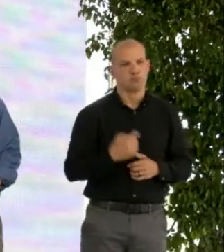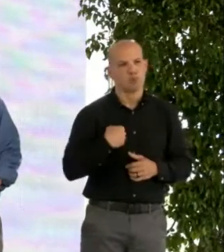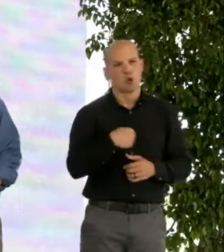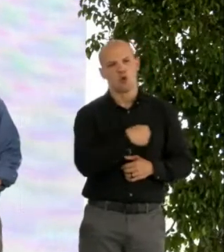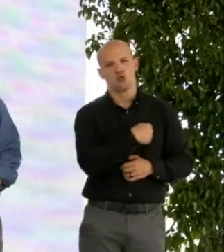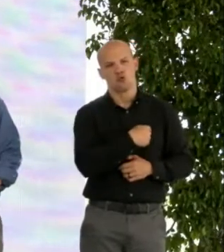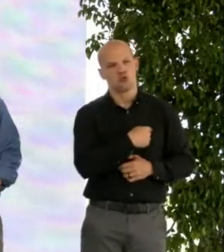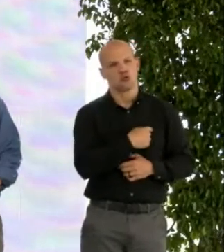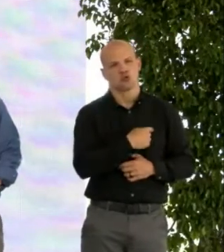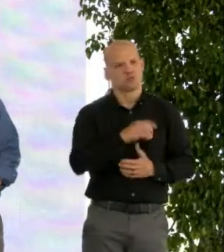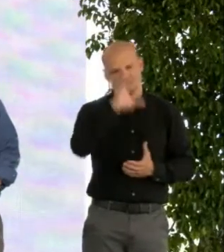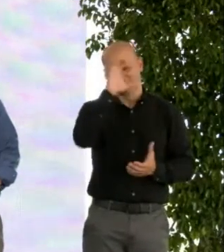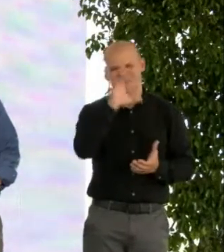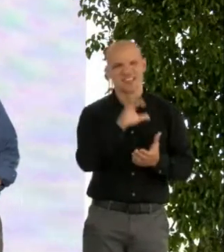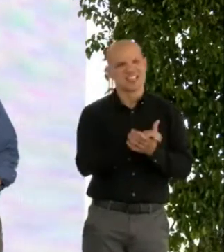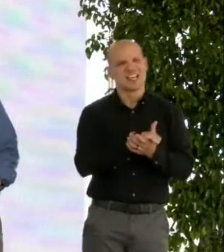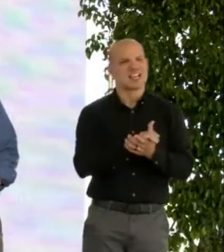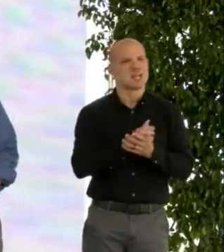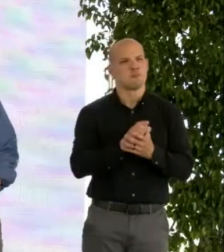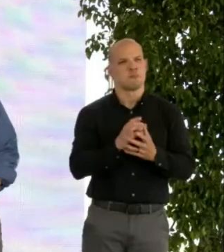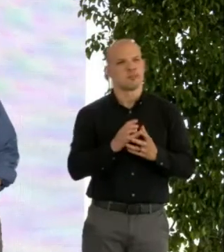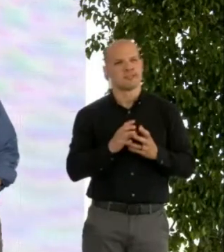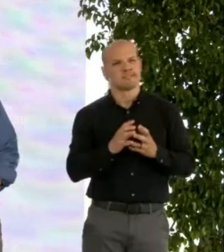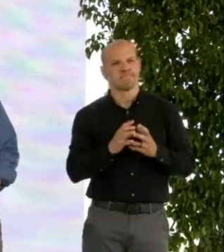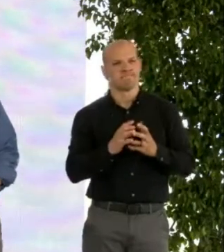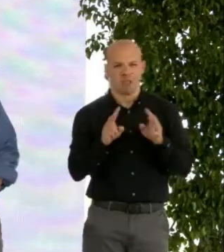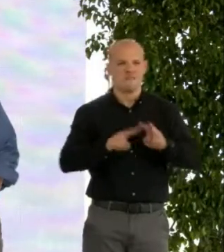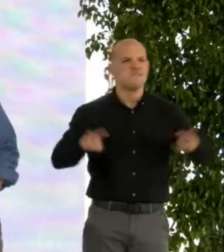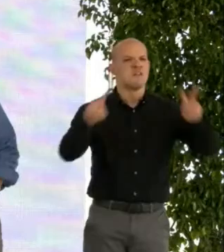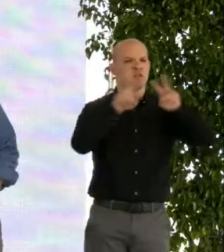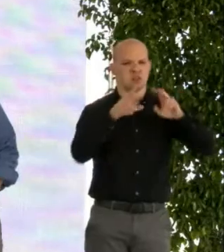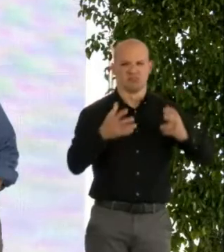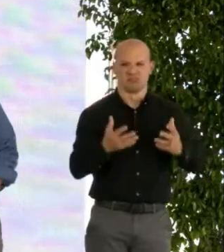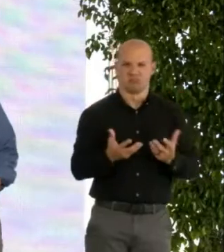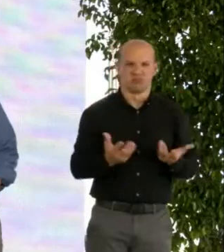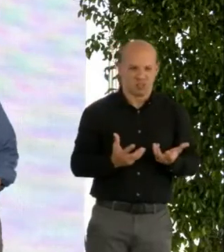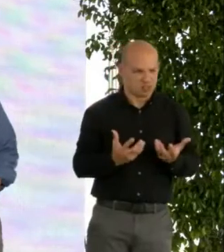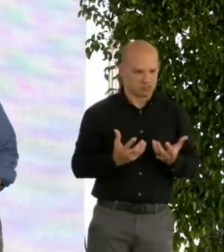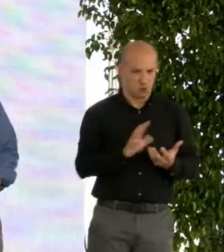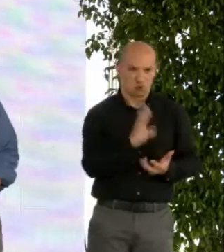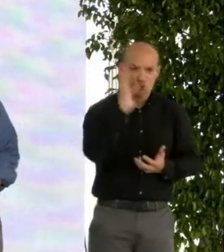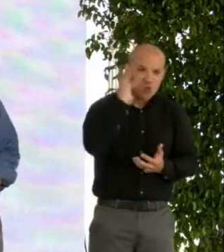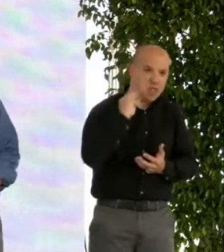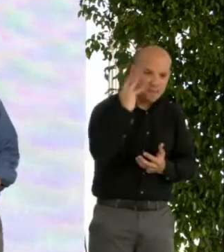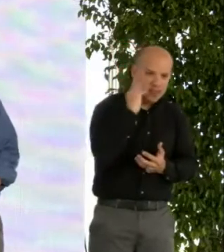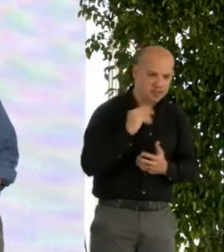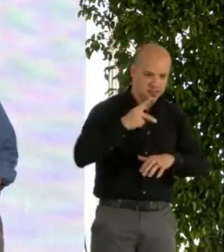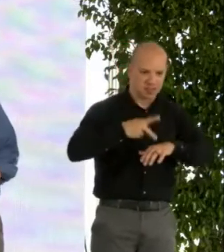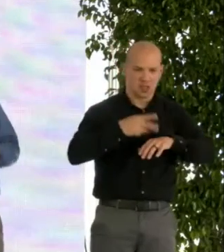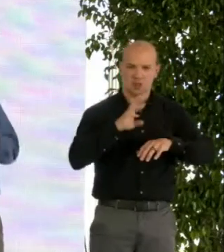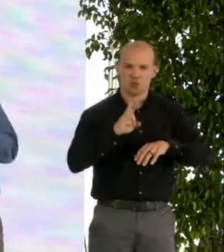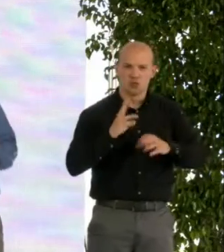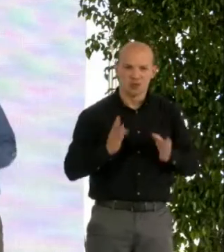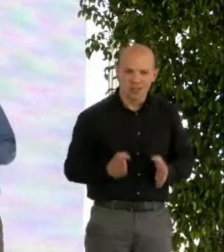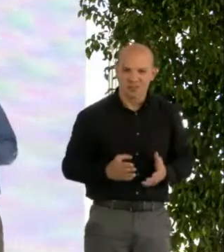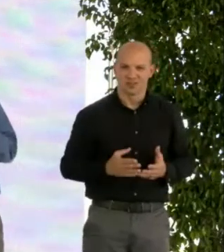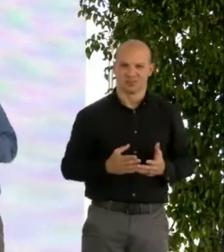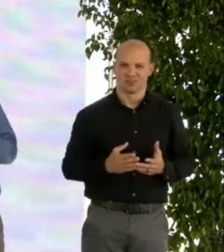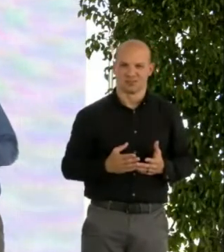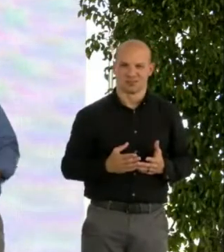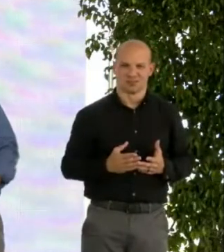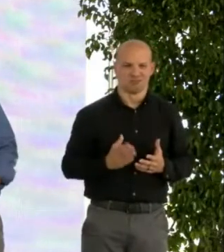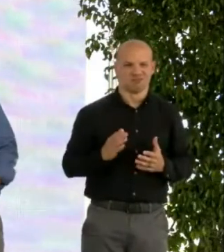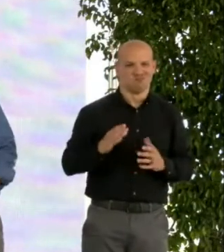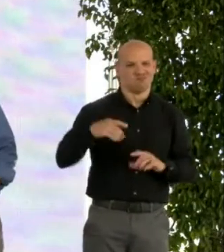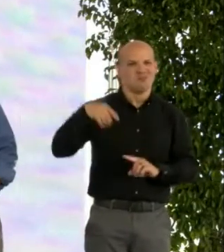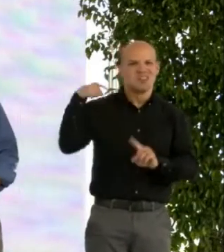una experiencia que sea puramente puertorriqueña. El valor de crear comunidad en todo lo que hacemos. Lo que busca, por eso acabé